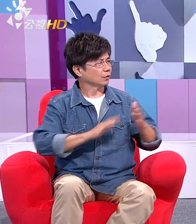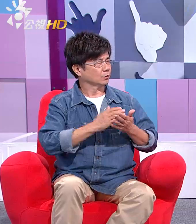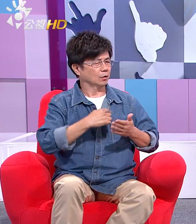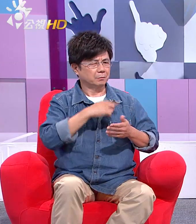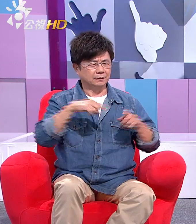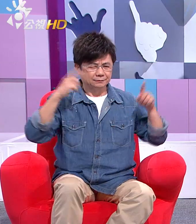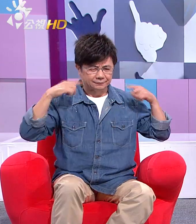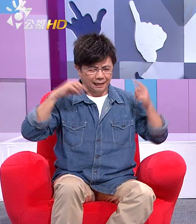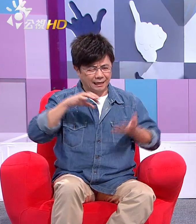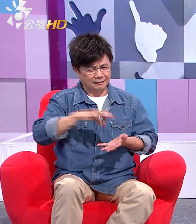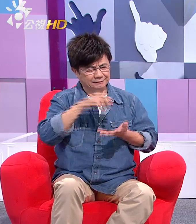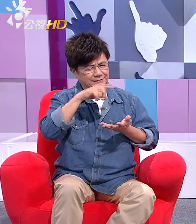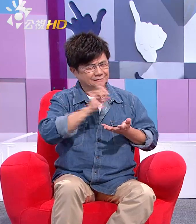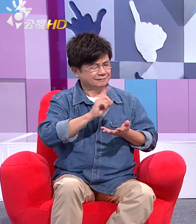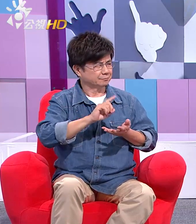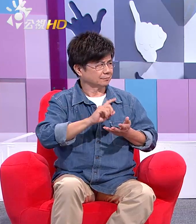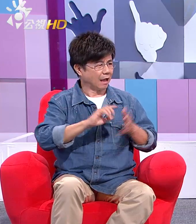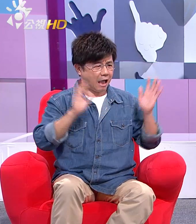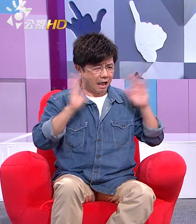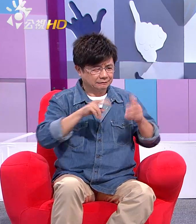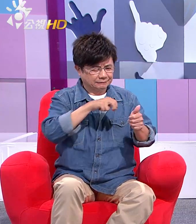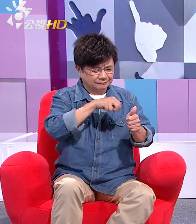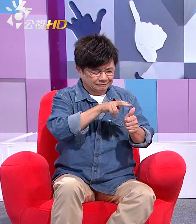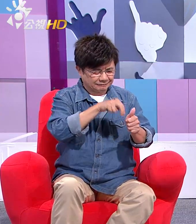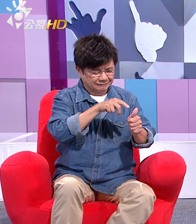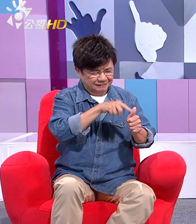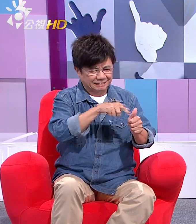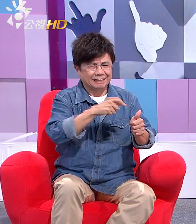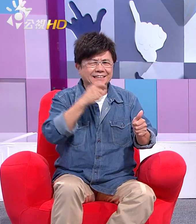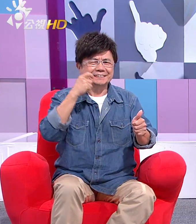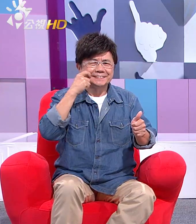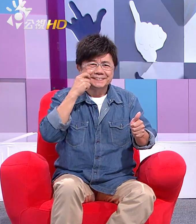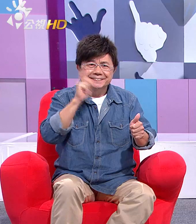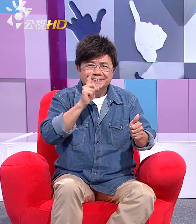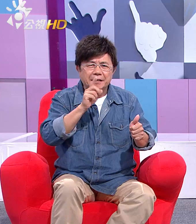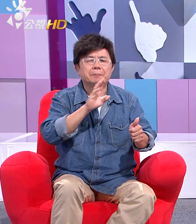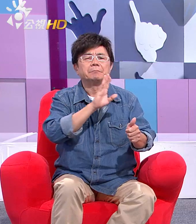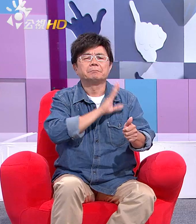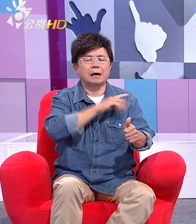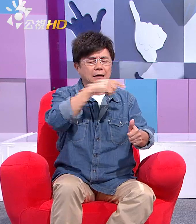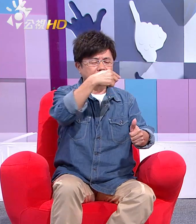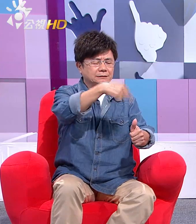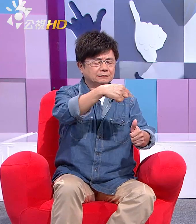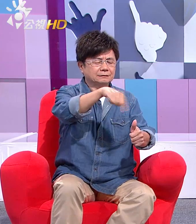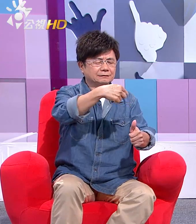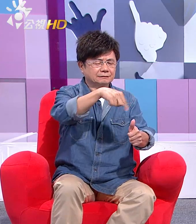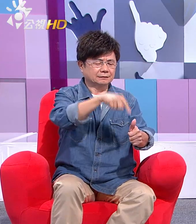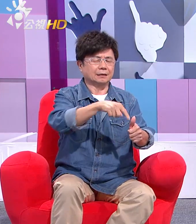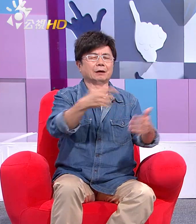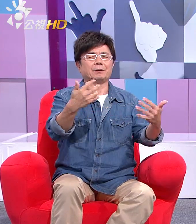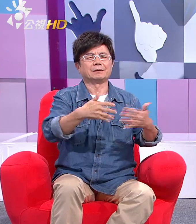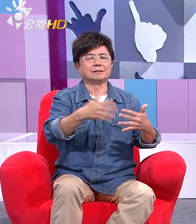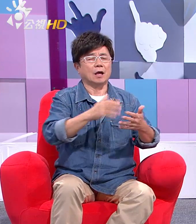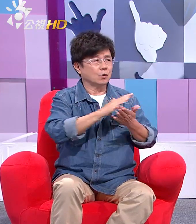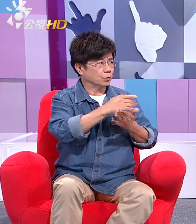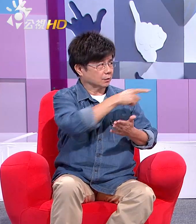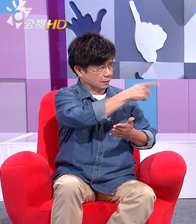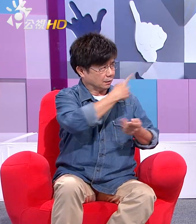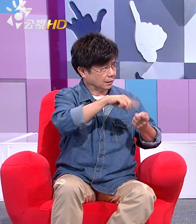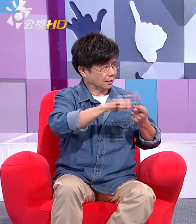哎，小叔啊，我们常常说啊，养儿育女不容易啊，尤其是教育这一块，这一点我想小叔你应